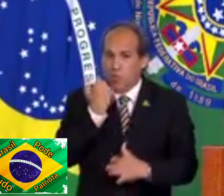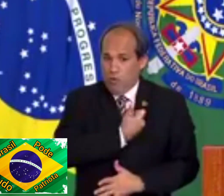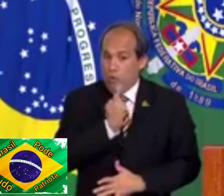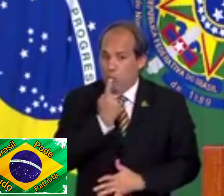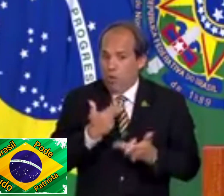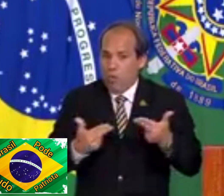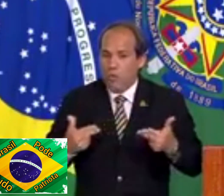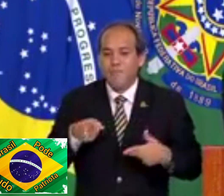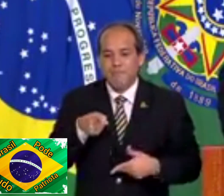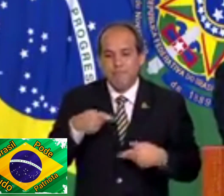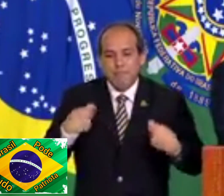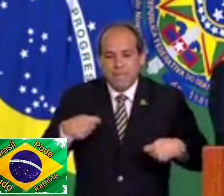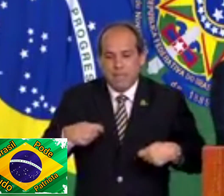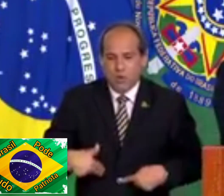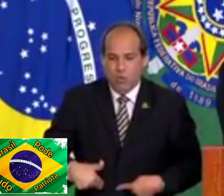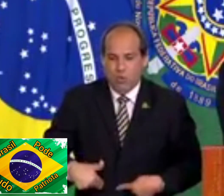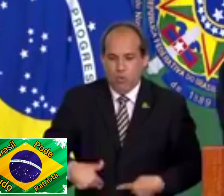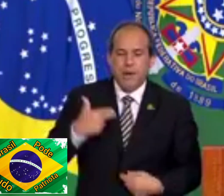Vamos ter que operá-lo.